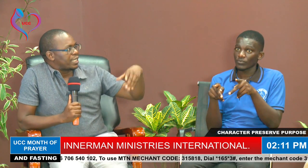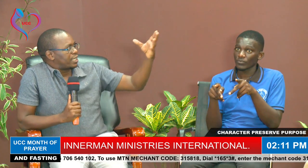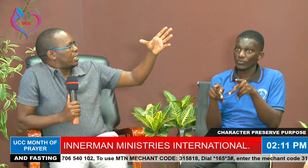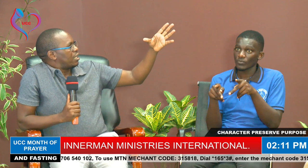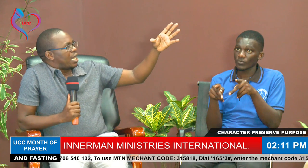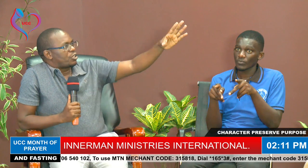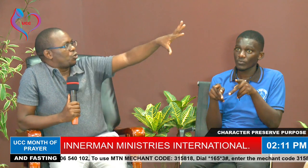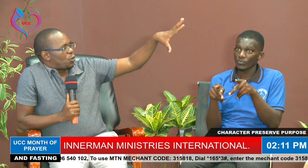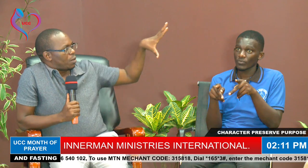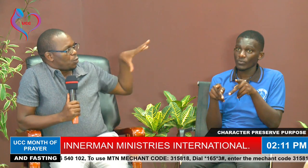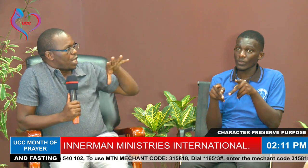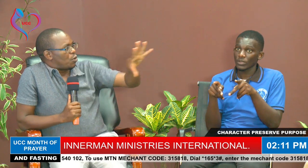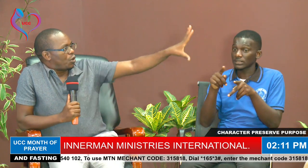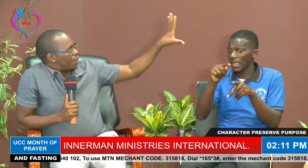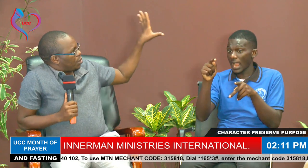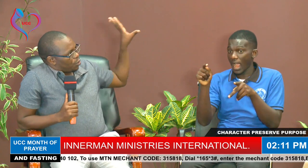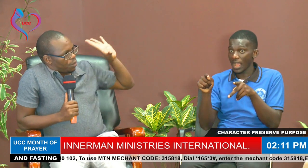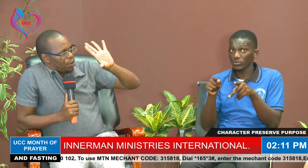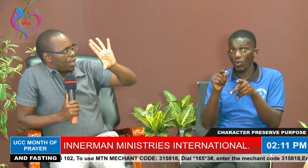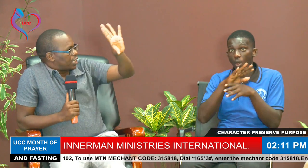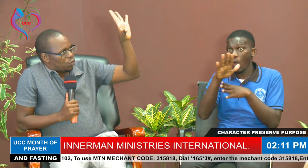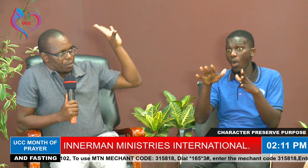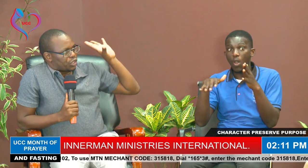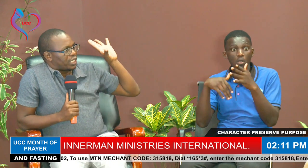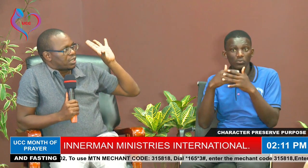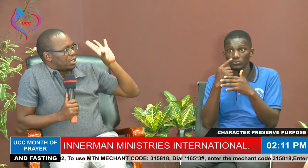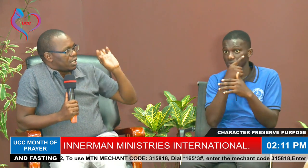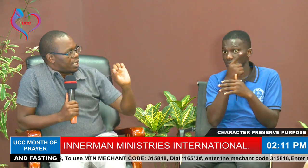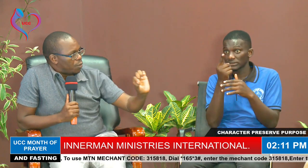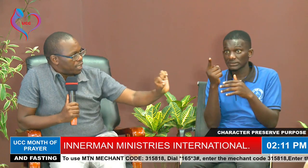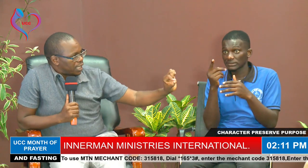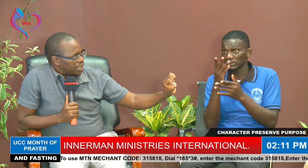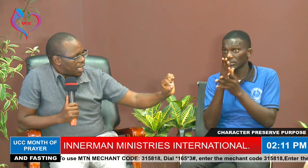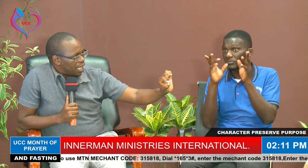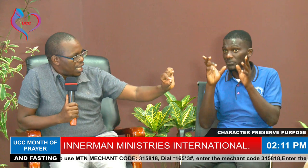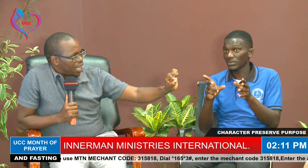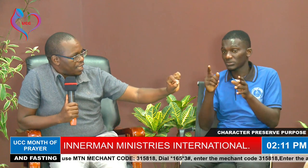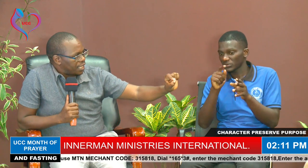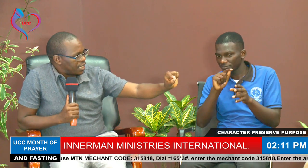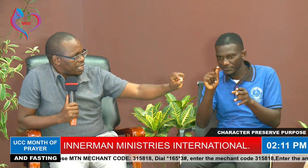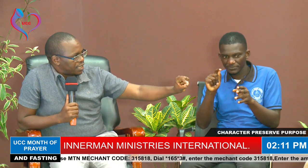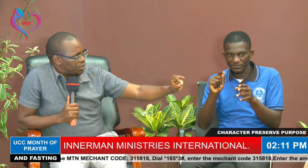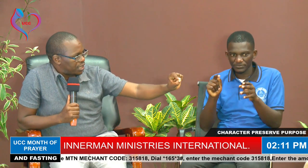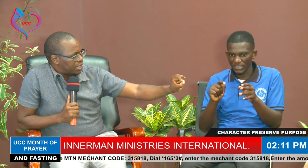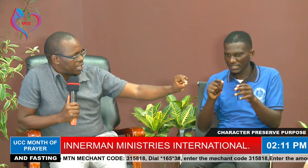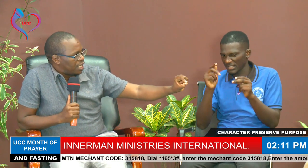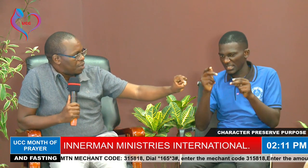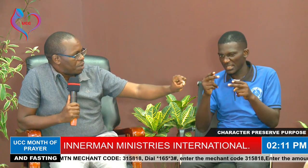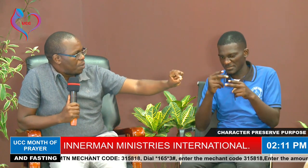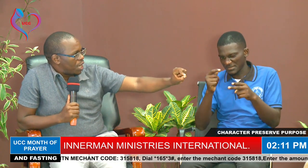art. Art yono gula balwe ya mukola. Bino byo laba wano art gula mu church. Era wansate kaya kagala, erinnya lya sayo signature, bemwa